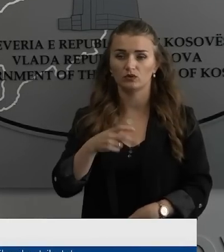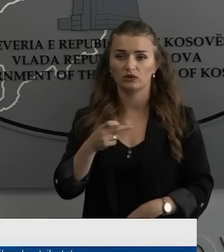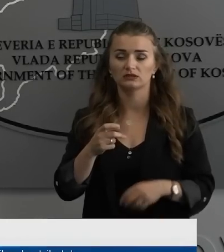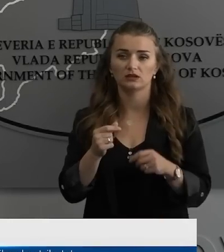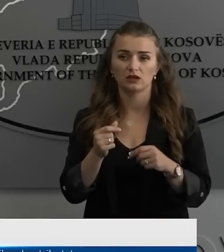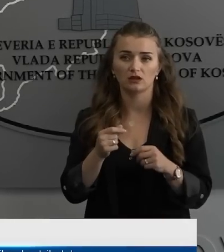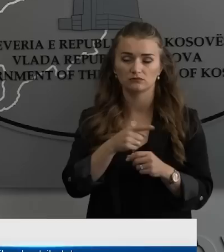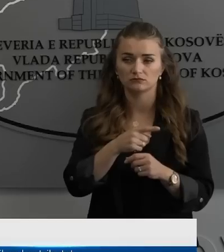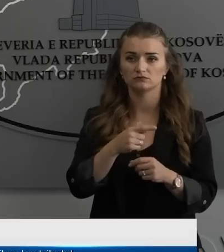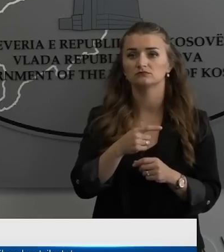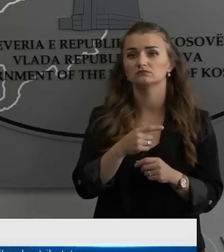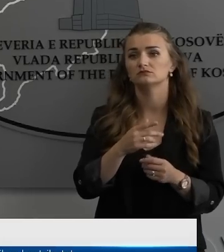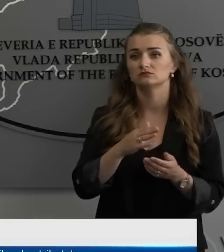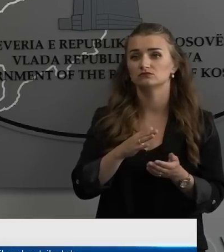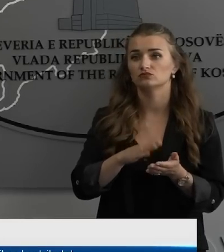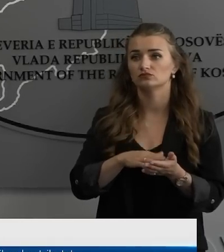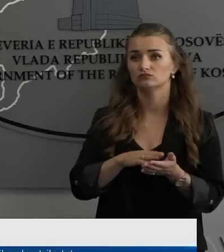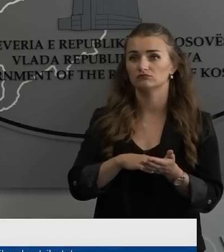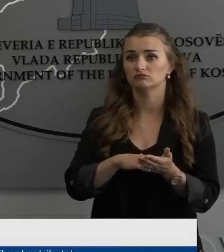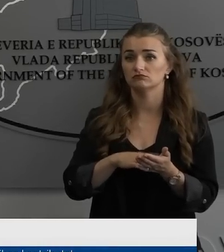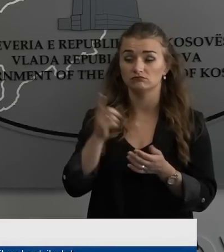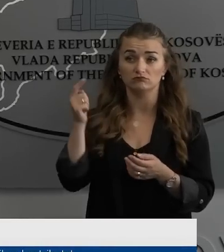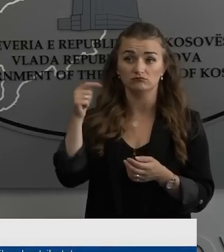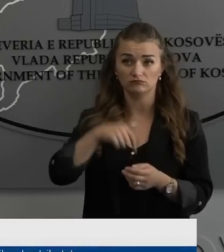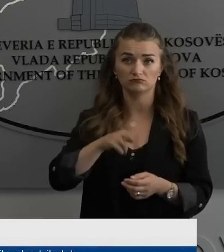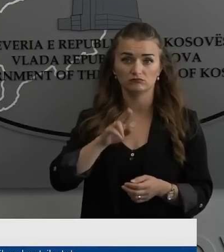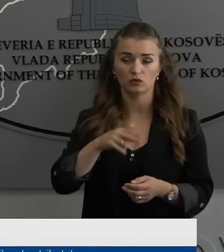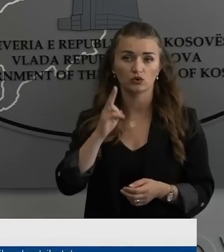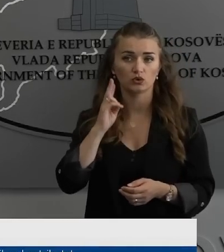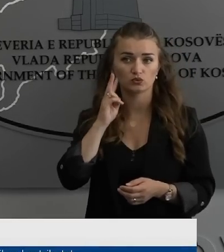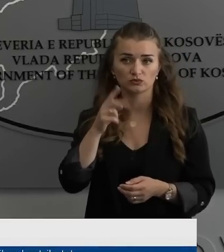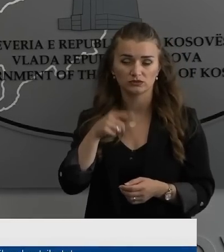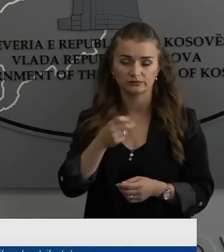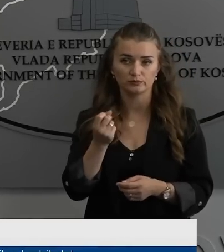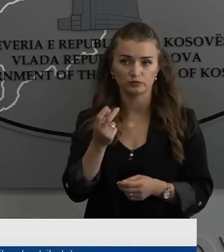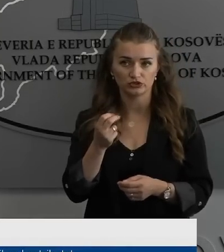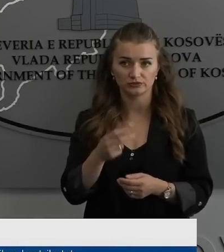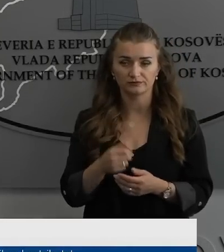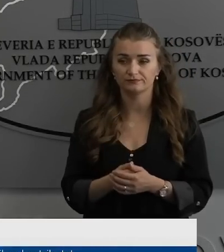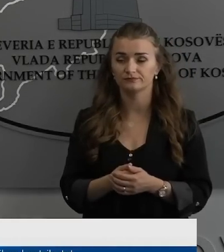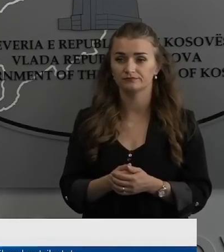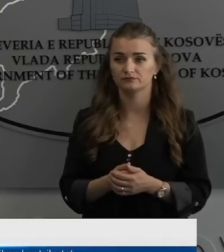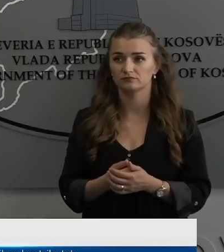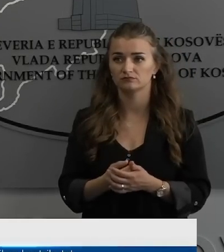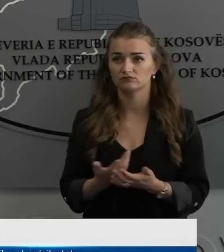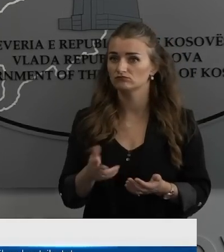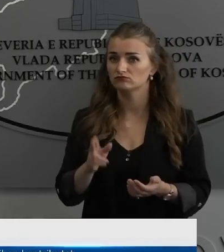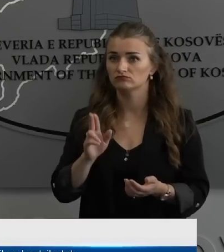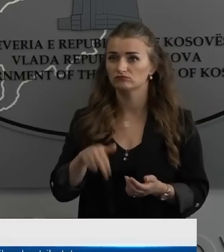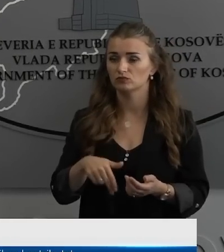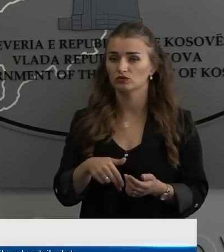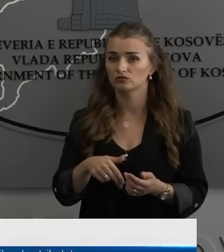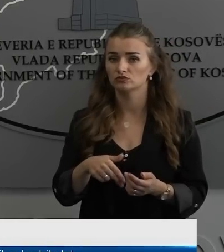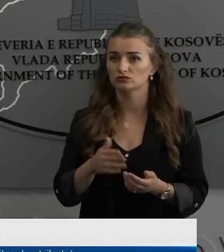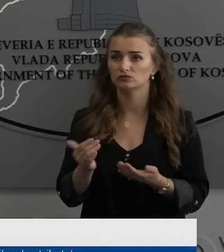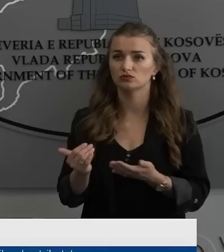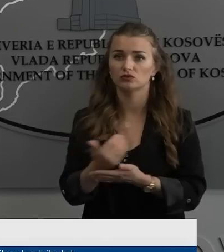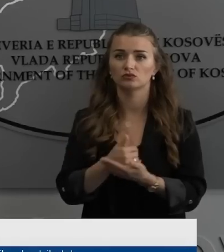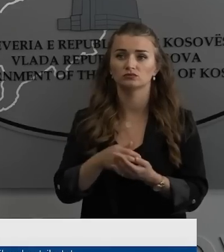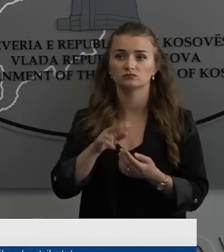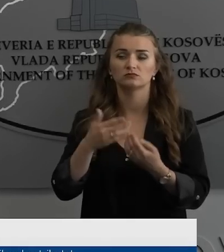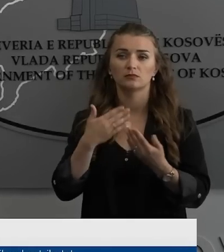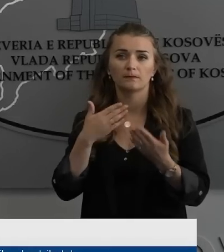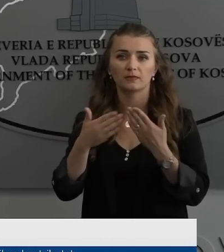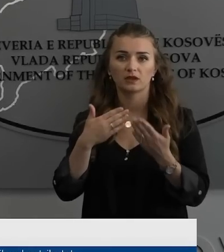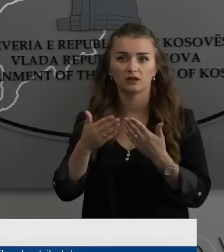do të qëndroj 2 ditë e një natë në Prishtinë, që ta mbajmë edhe mbledhjen e dy qeverive, e cila